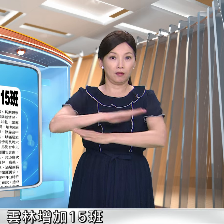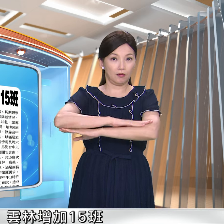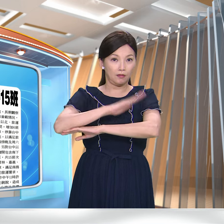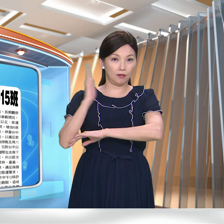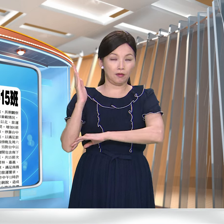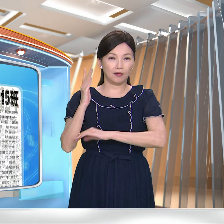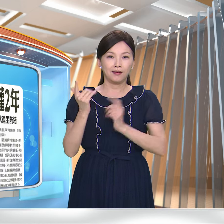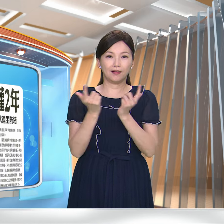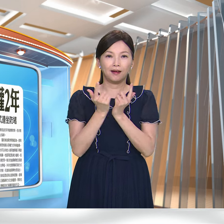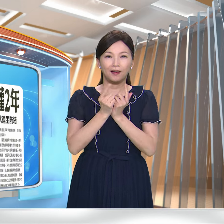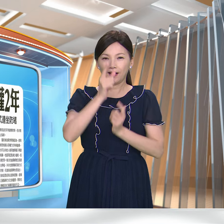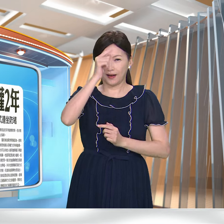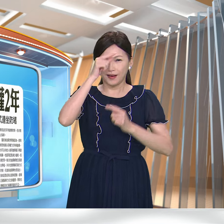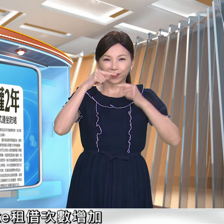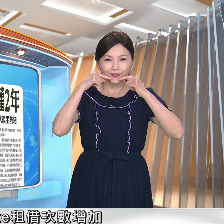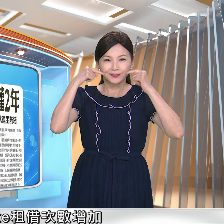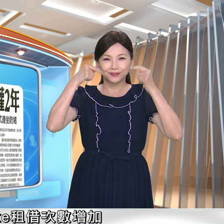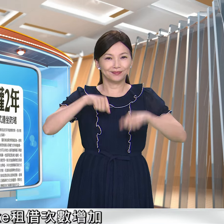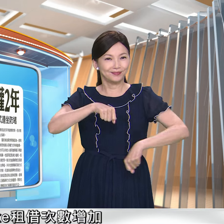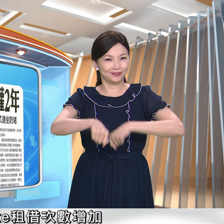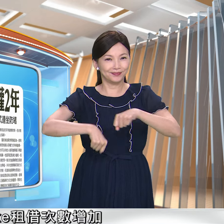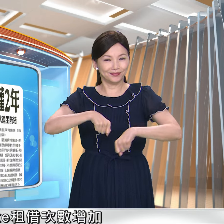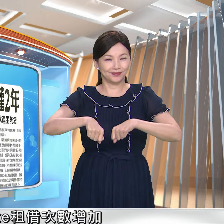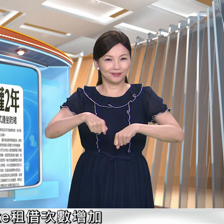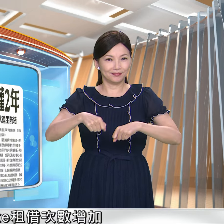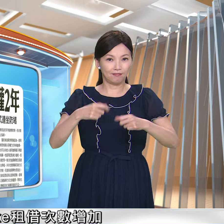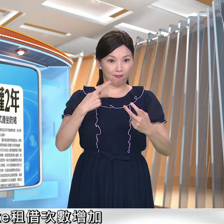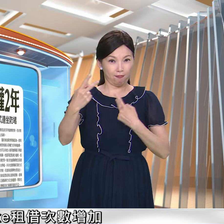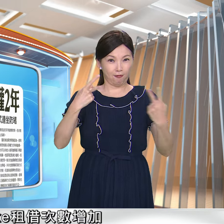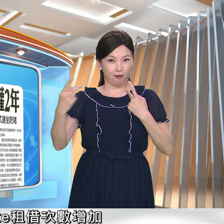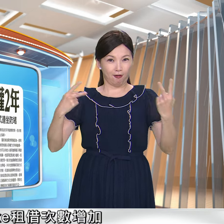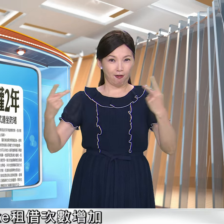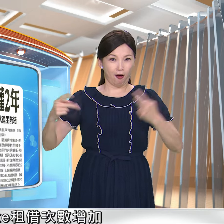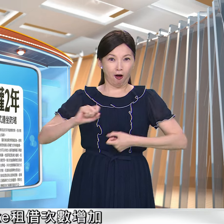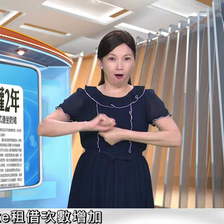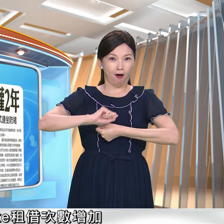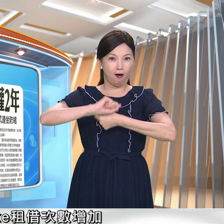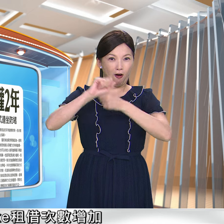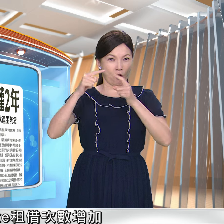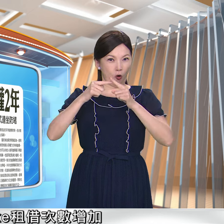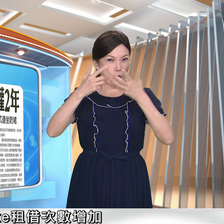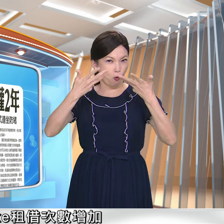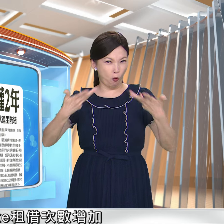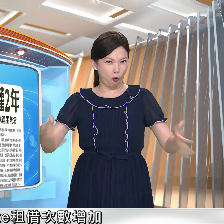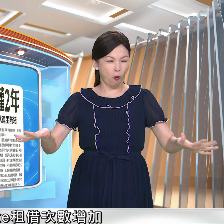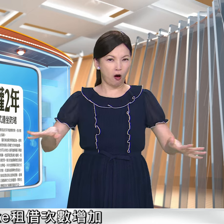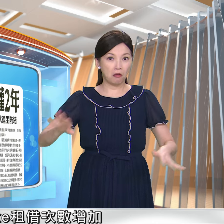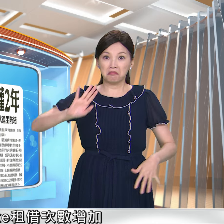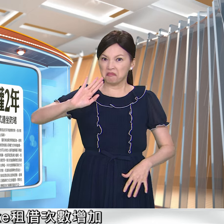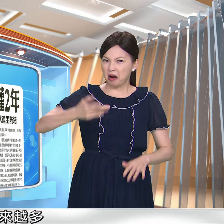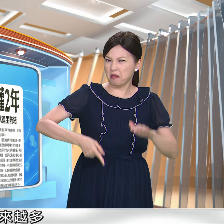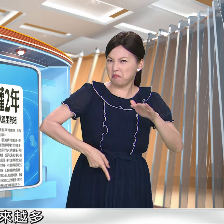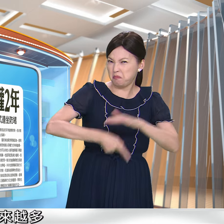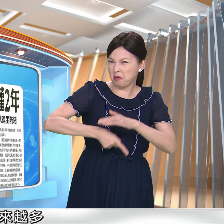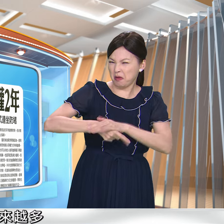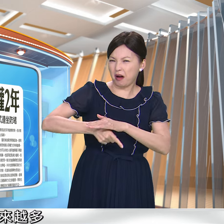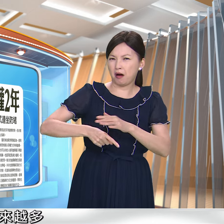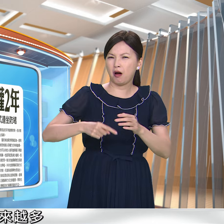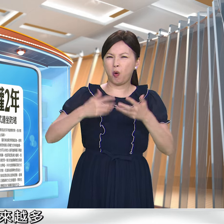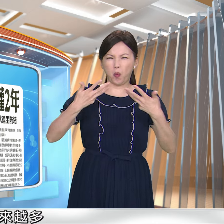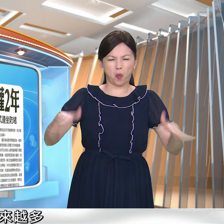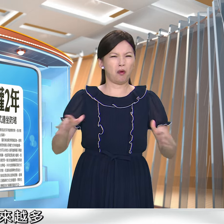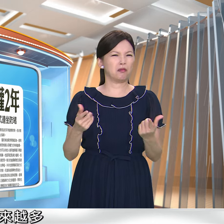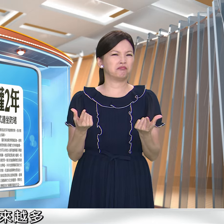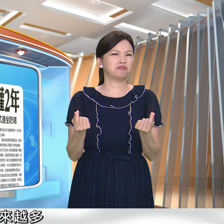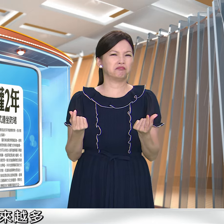中国时报是台北市 U-Bike 租借次数增加，违规情况也越